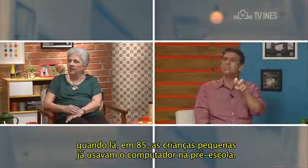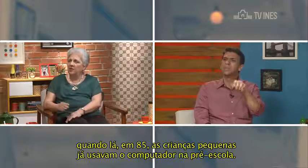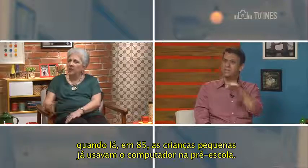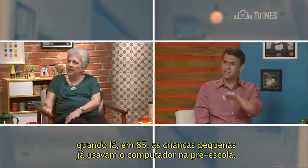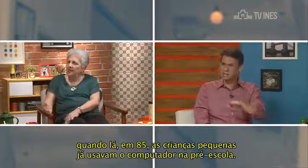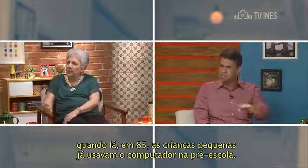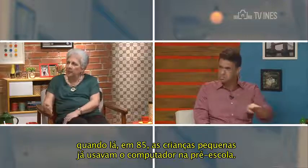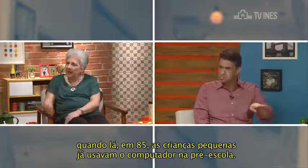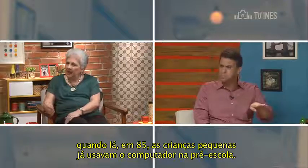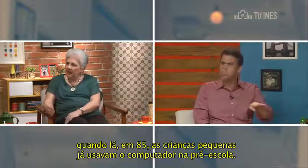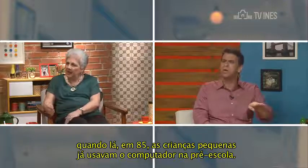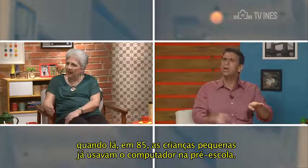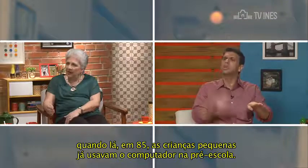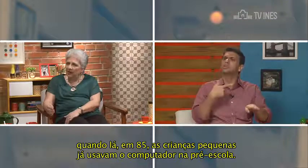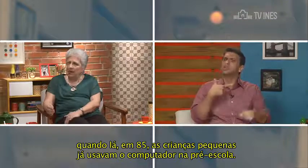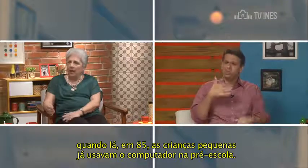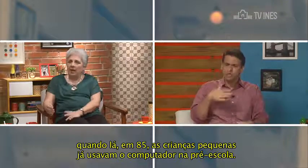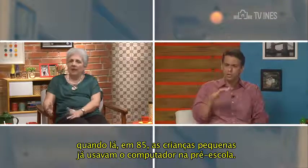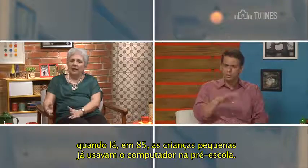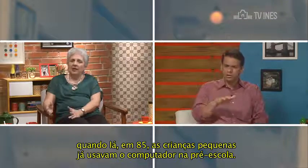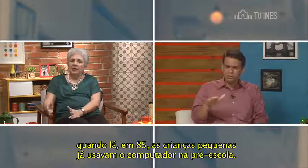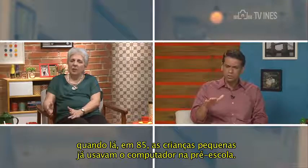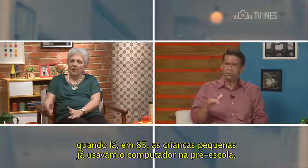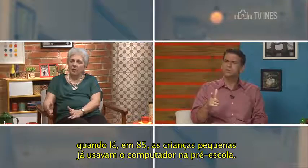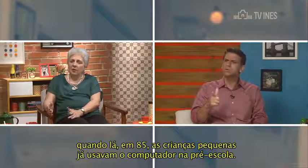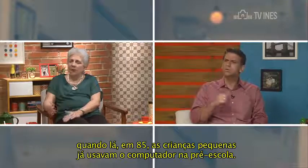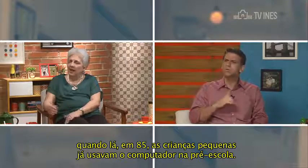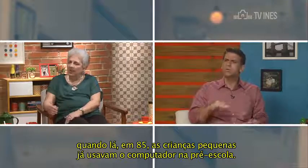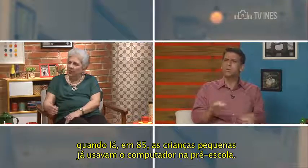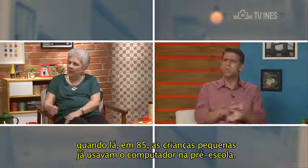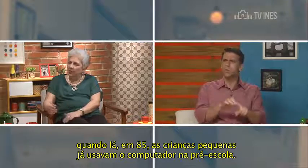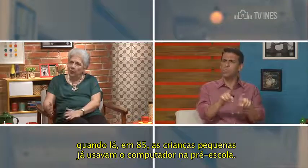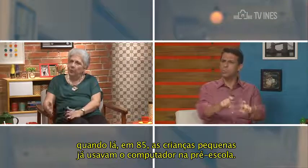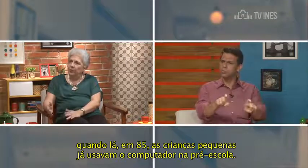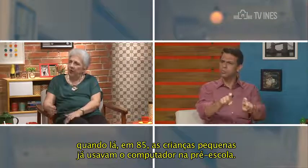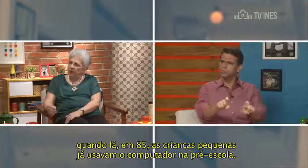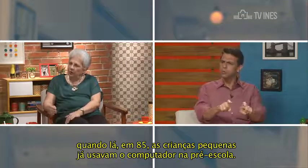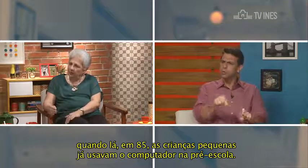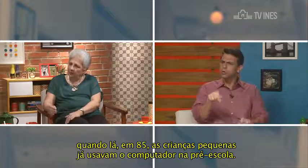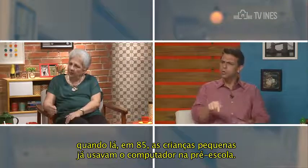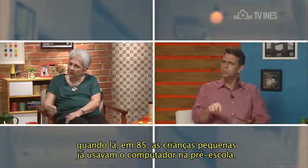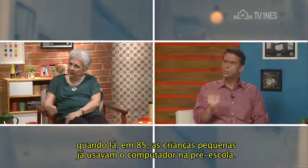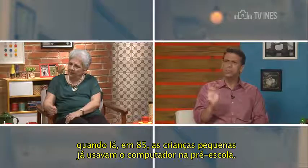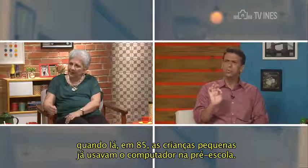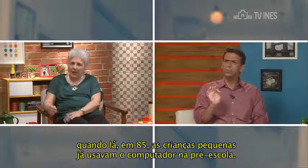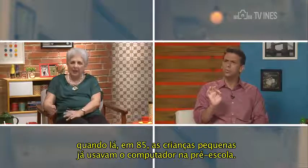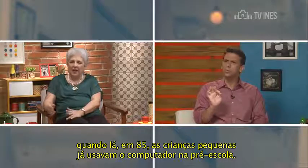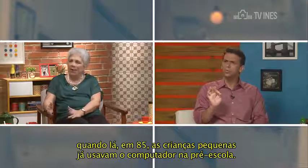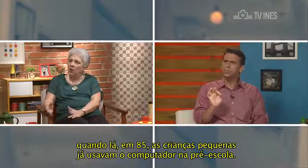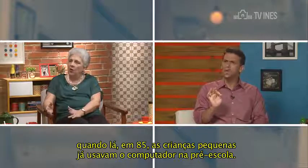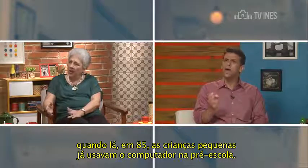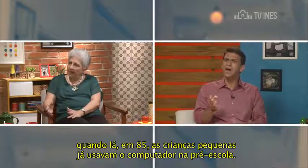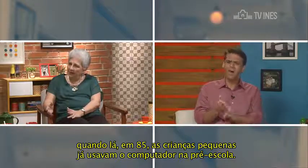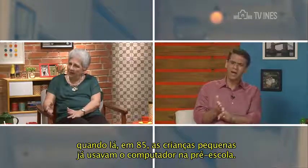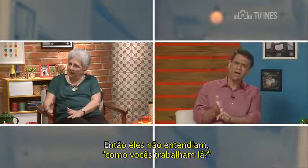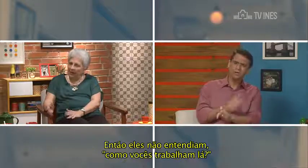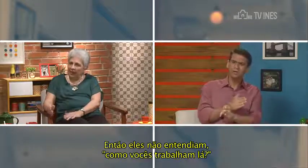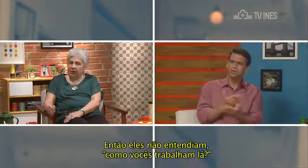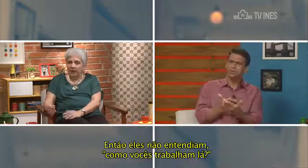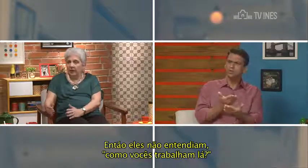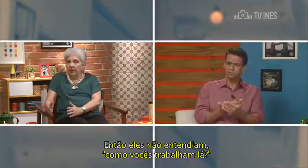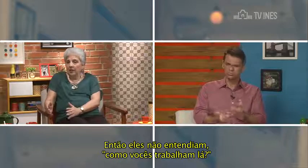As crianças pequenas Elas já usavam O computador Na pré escola